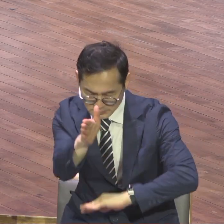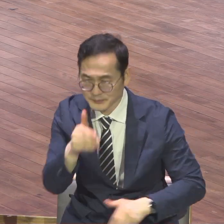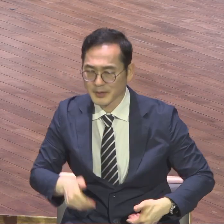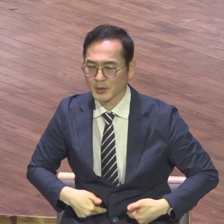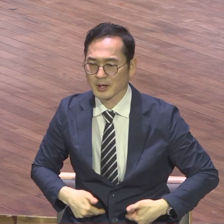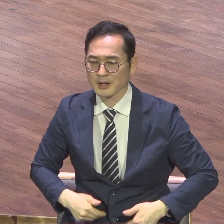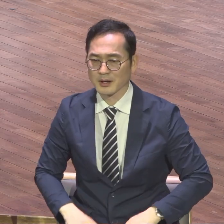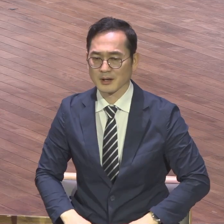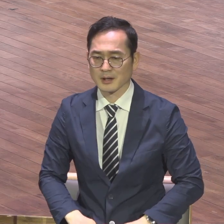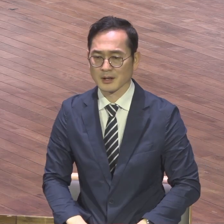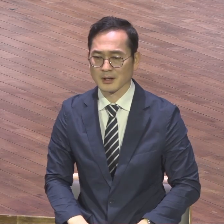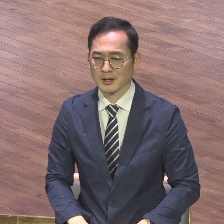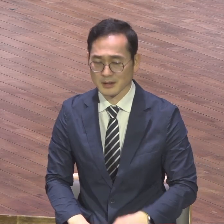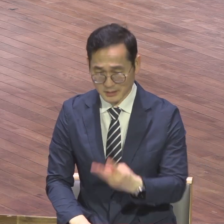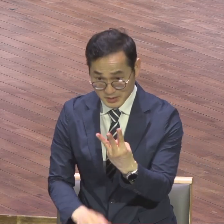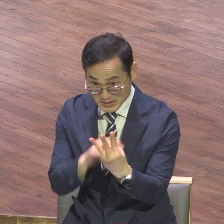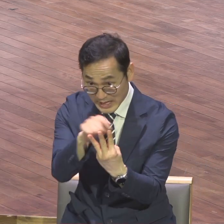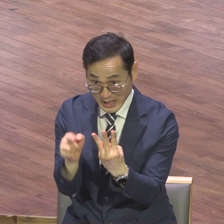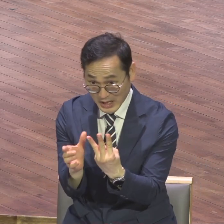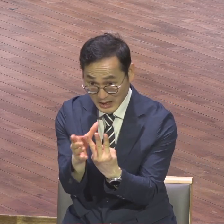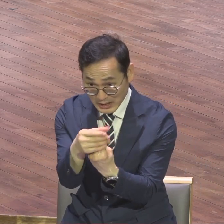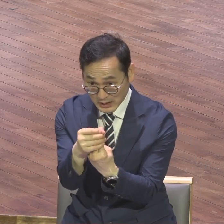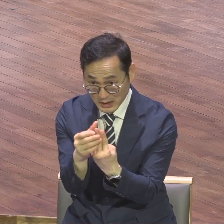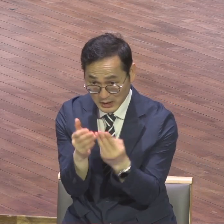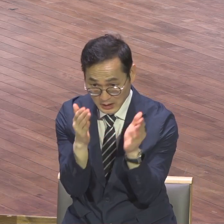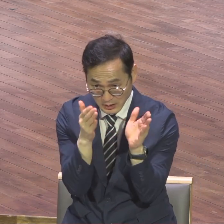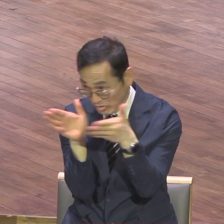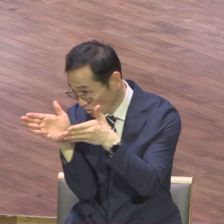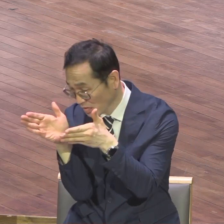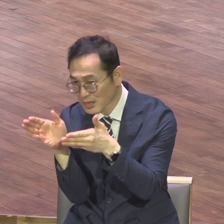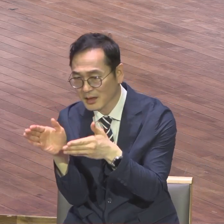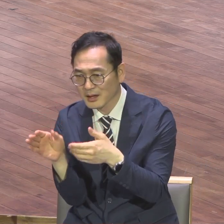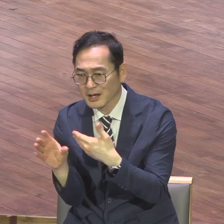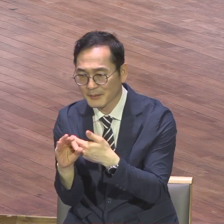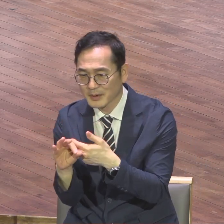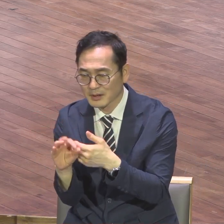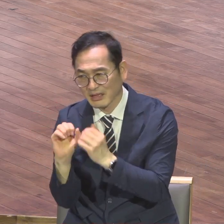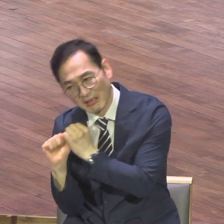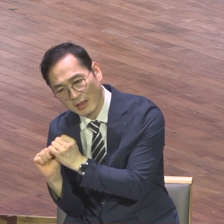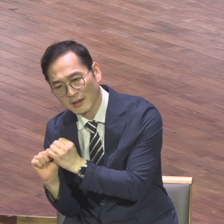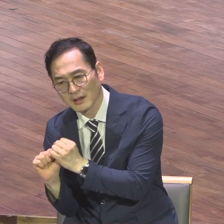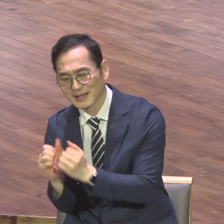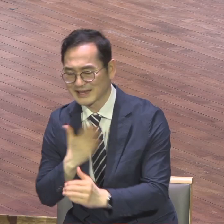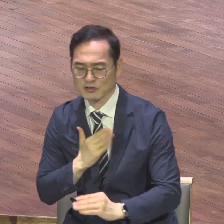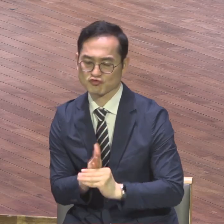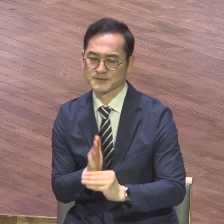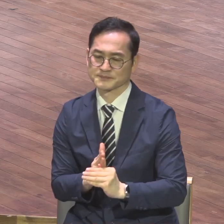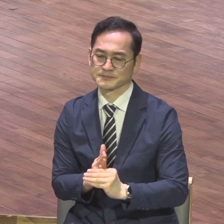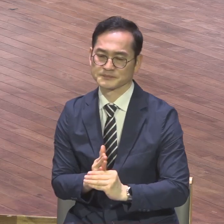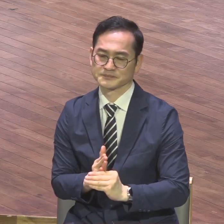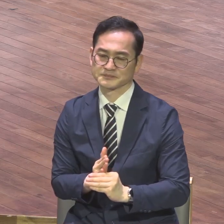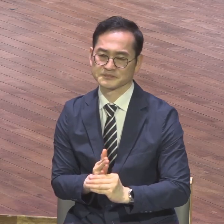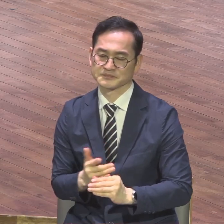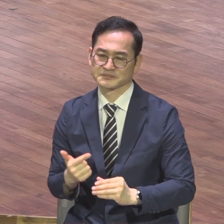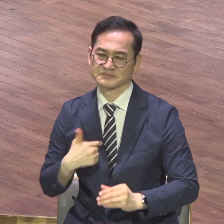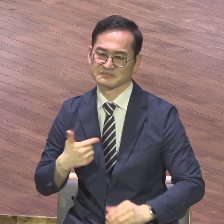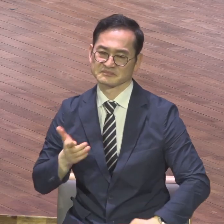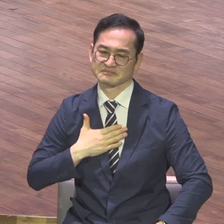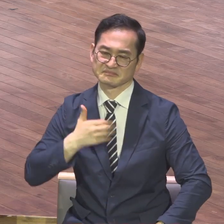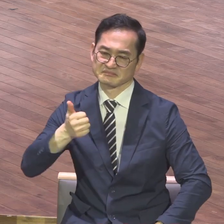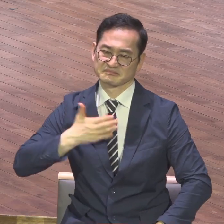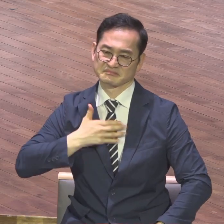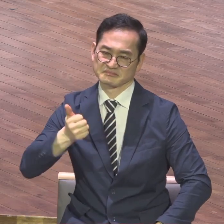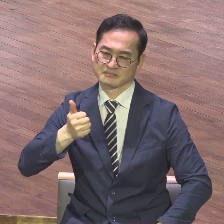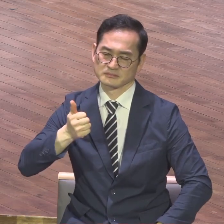창세기 3장 나 중심이 됩니다. 나 중심. 인본주의 막 극치가 나옵니다. 나 중심. 어? 나가 태어나버려요.